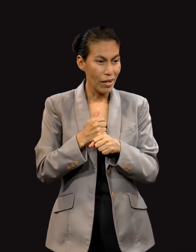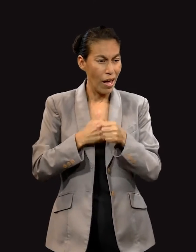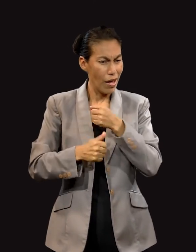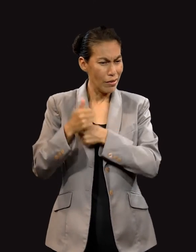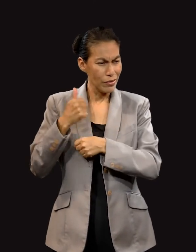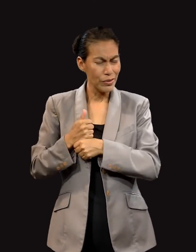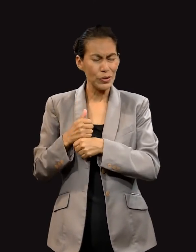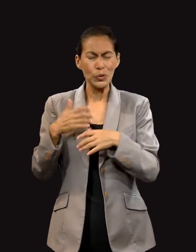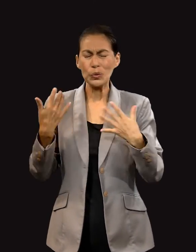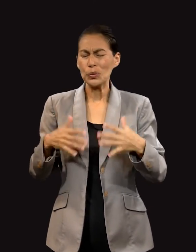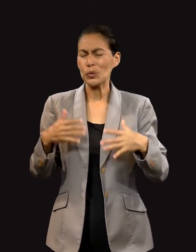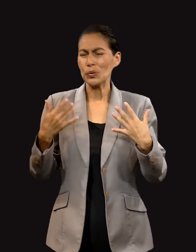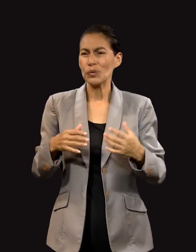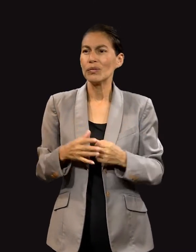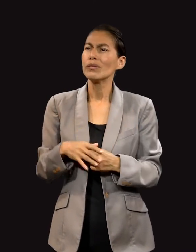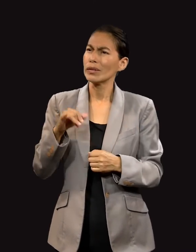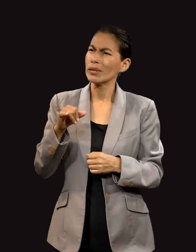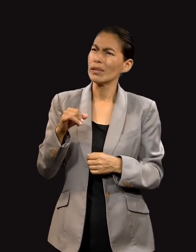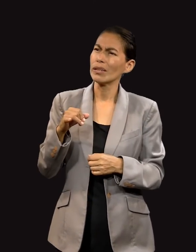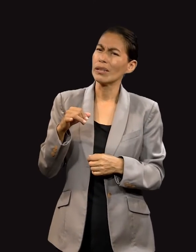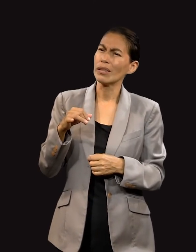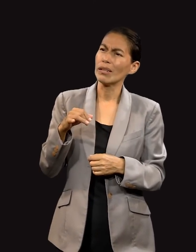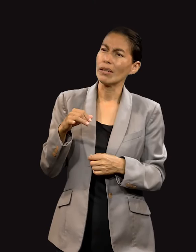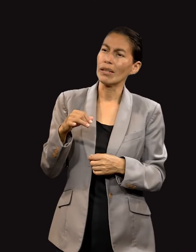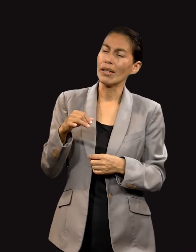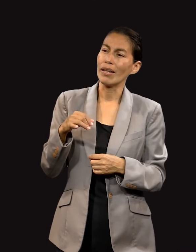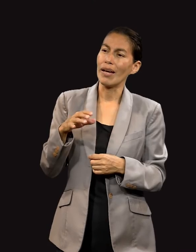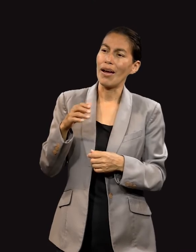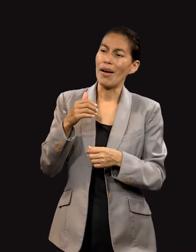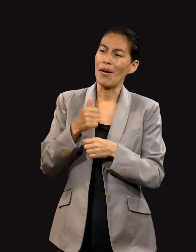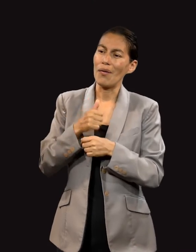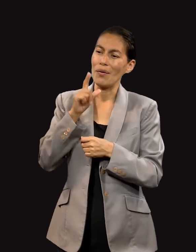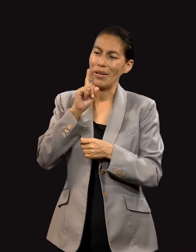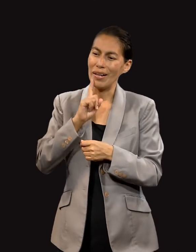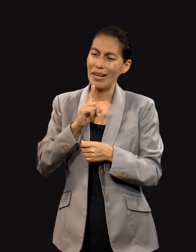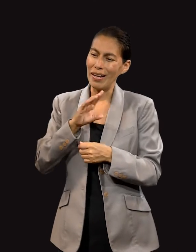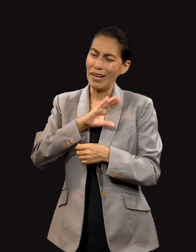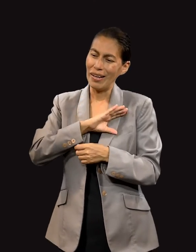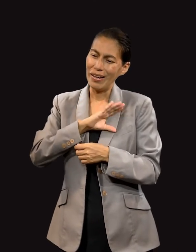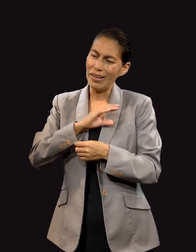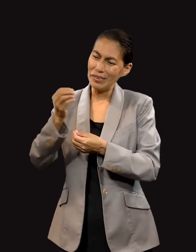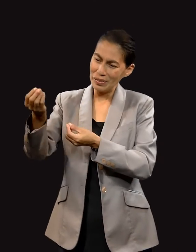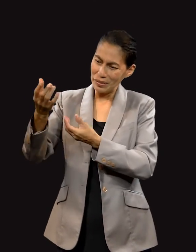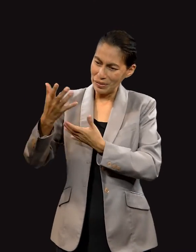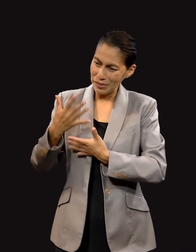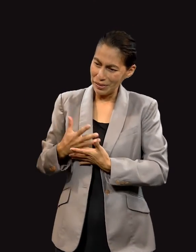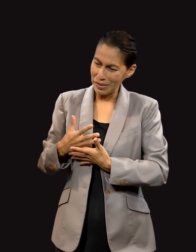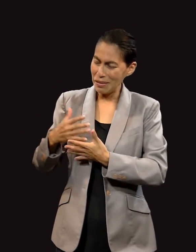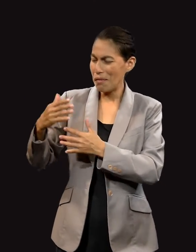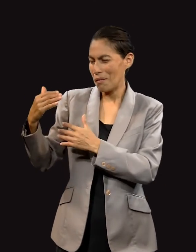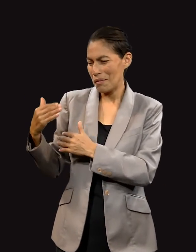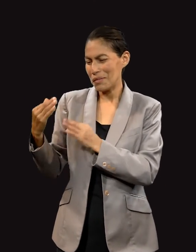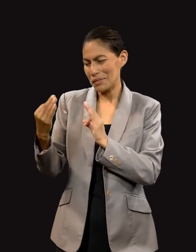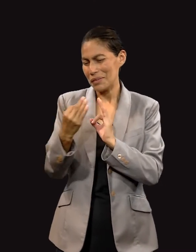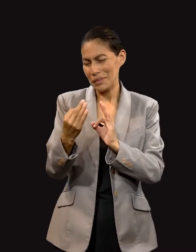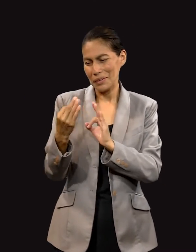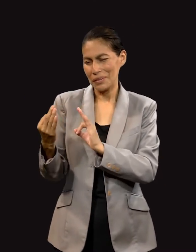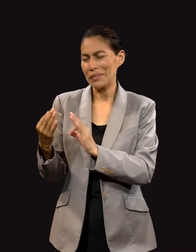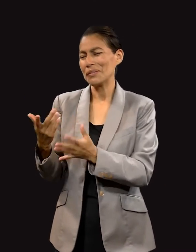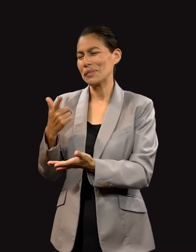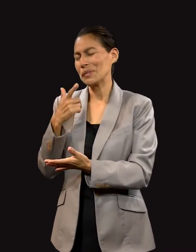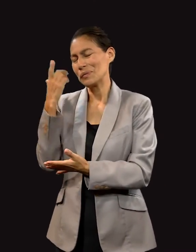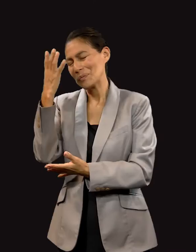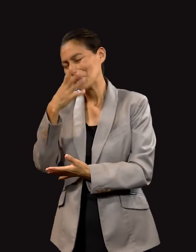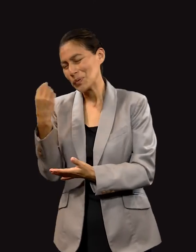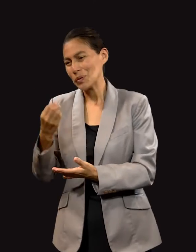Y fue maravilloso tenerla porque, bueno, cuando llegamos ella, pues a nosotros sí nos quería,